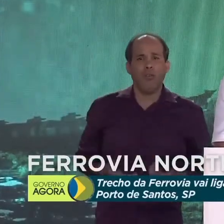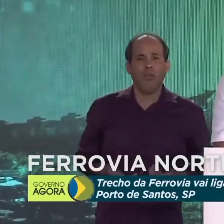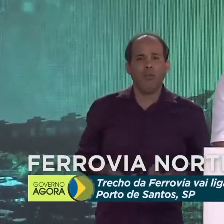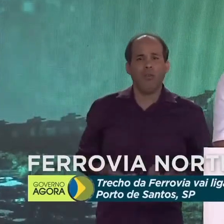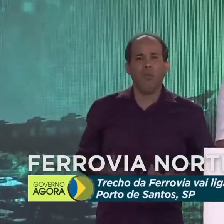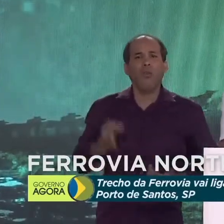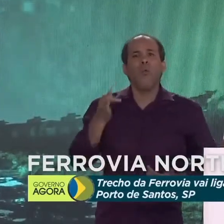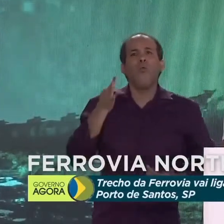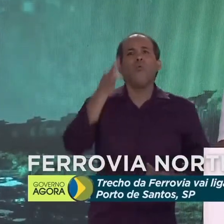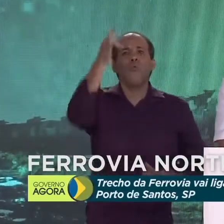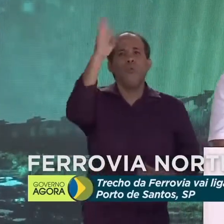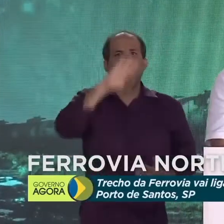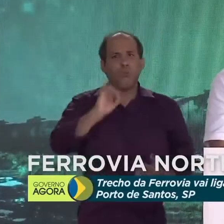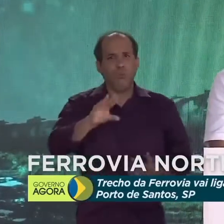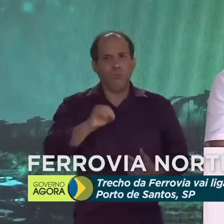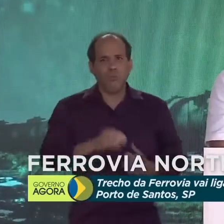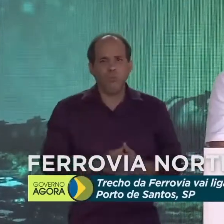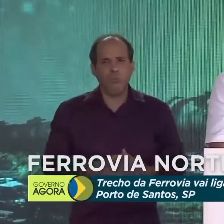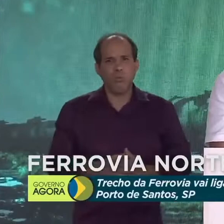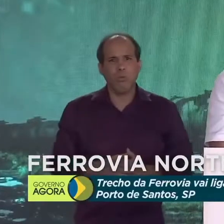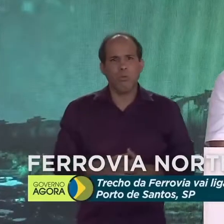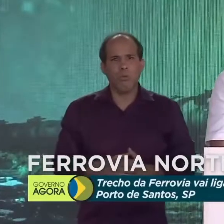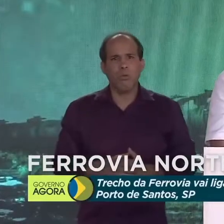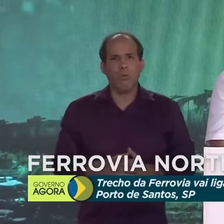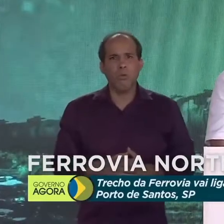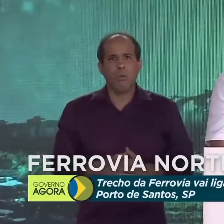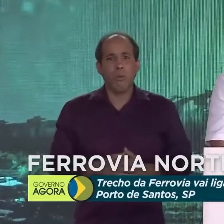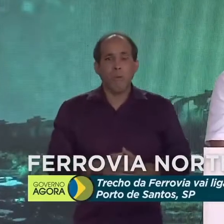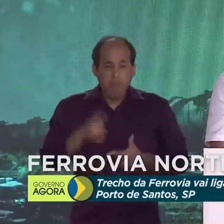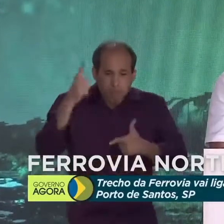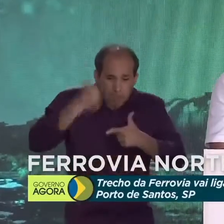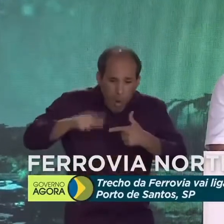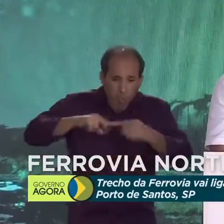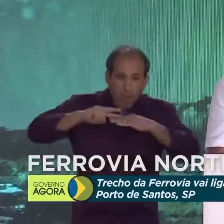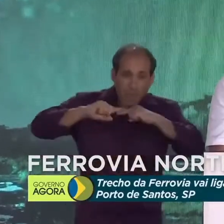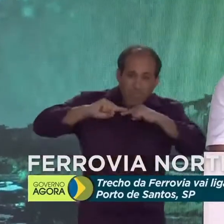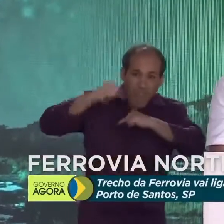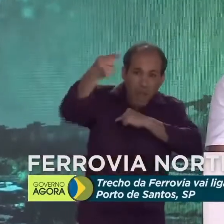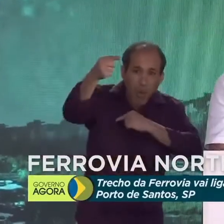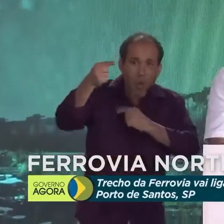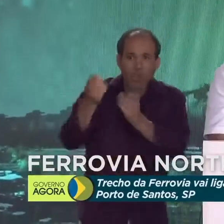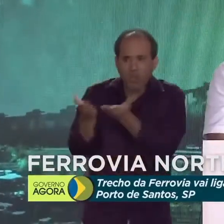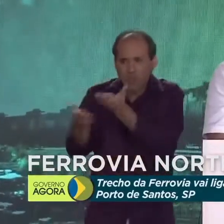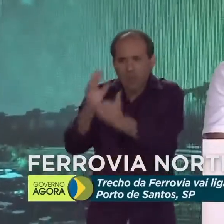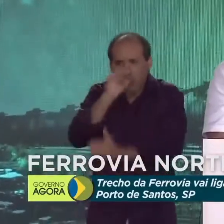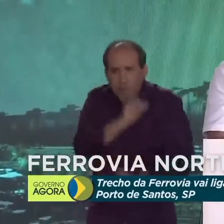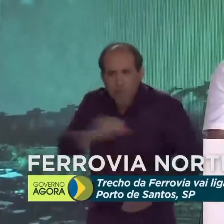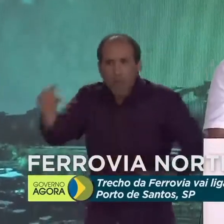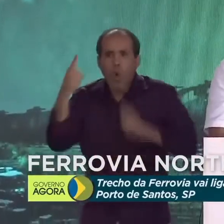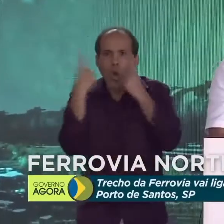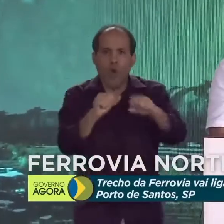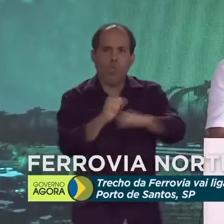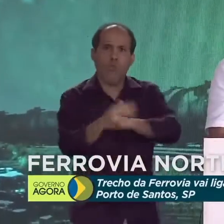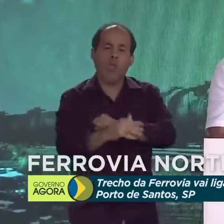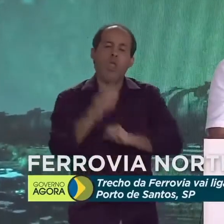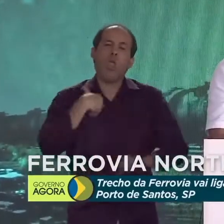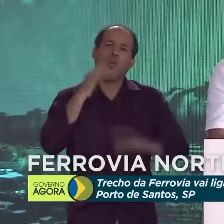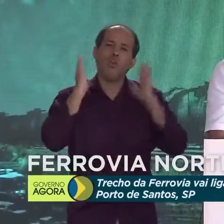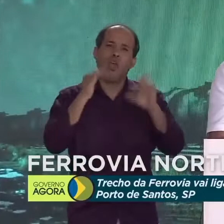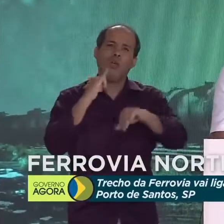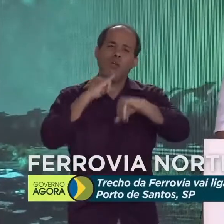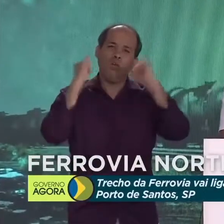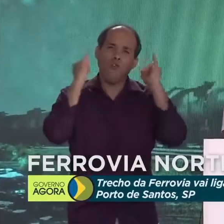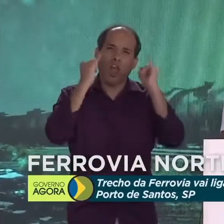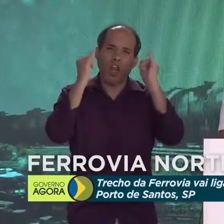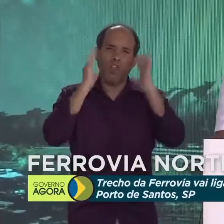Qual o futuro do Brasil? O efeito colateral do tratamento errado do Covid, que eu venho falando há um